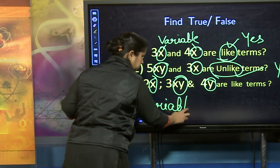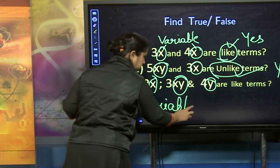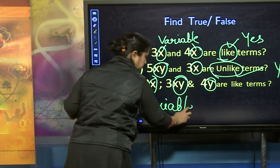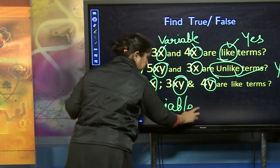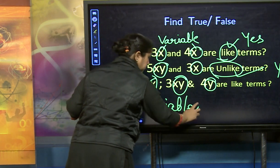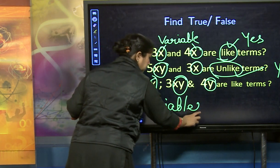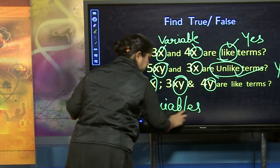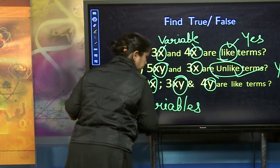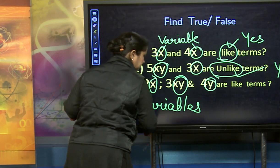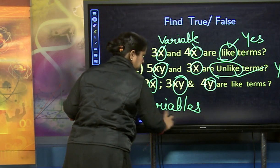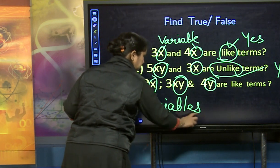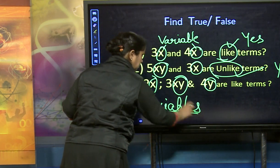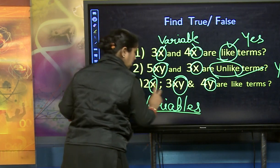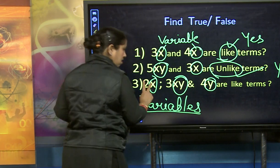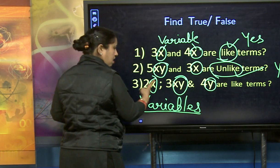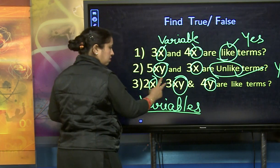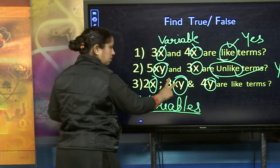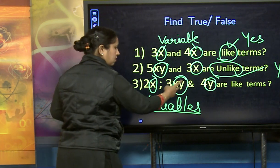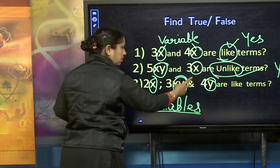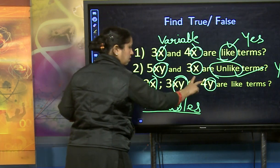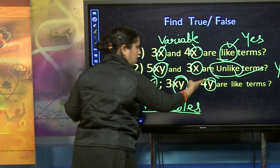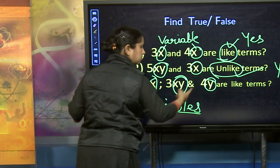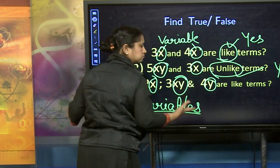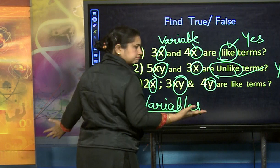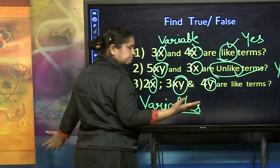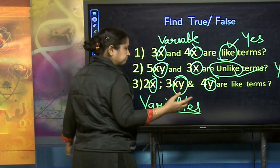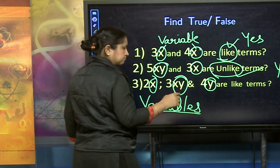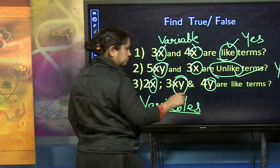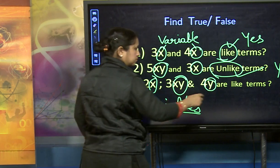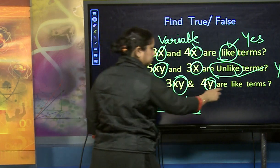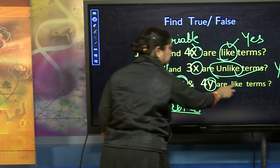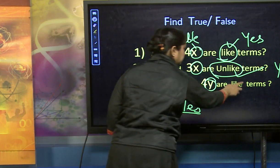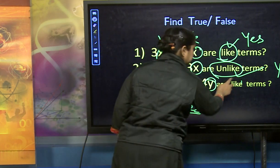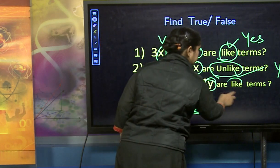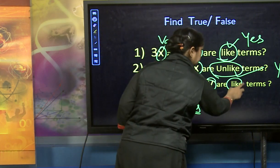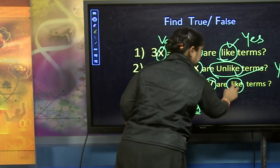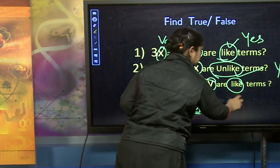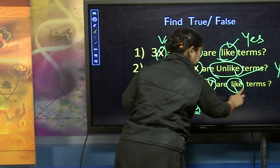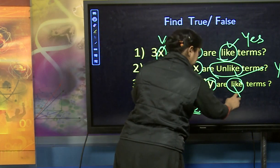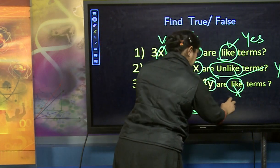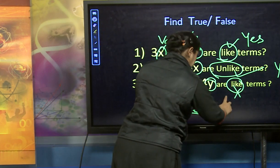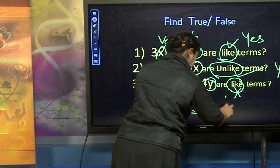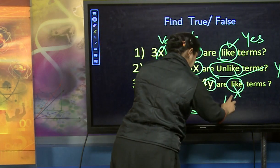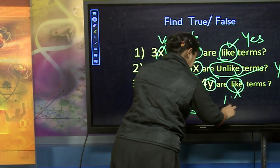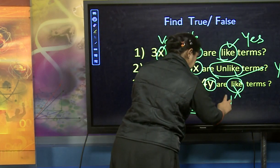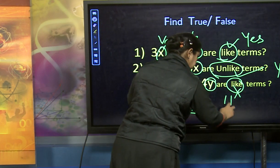कि जब अलग-अलग हो हुआ था तो हम इसको कहेंगे नहीं